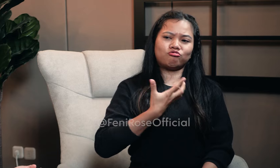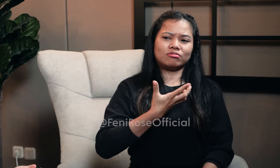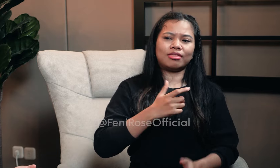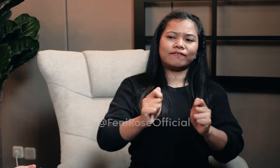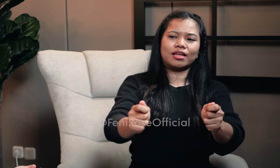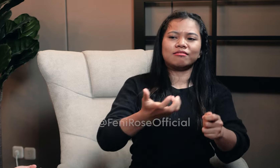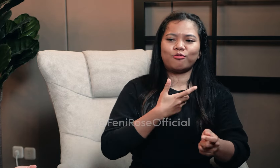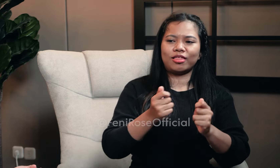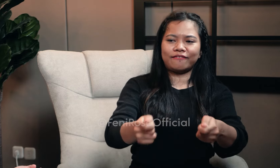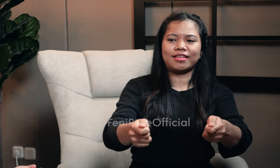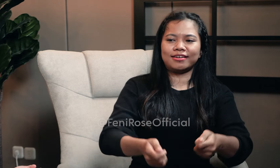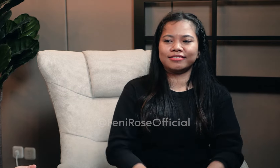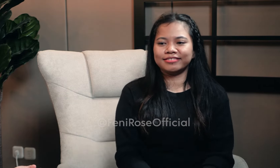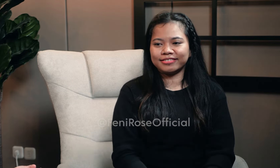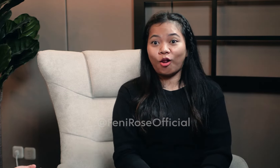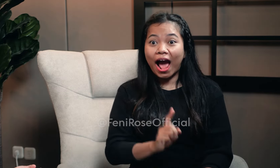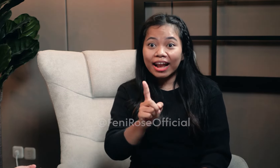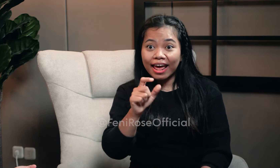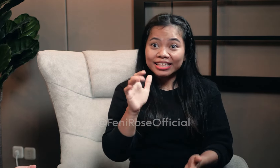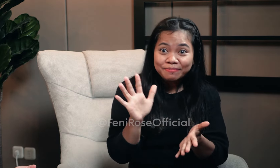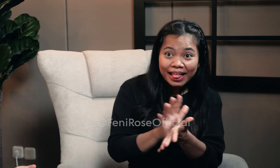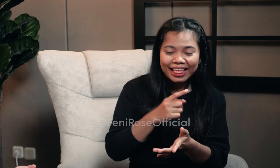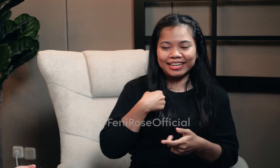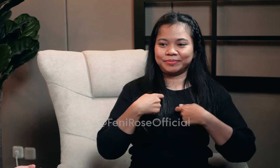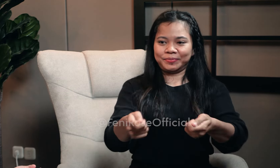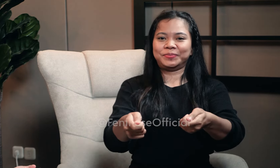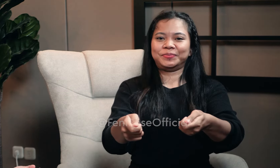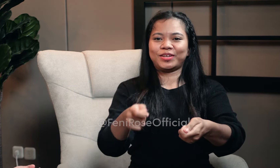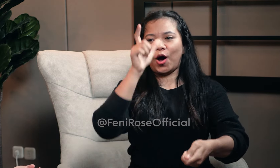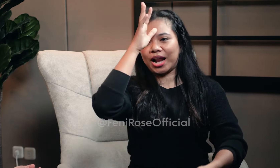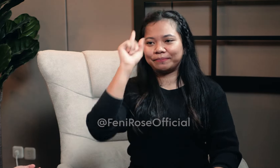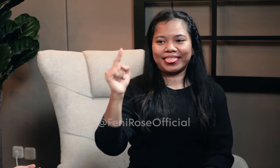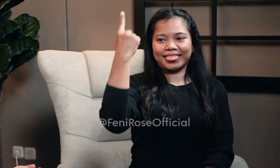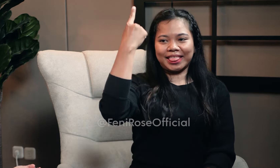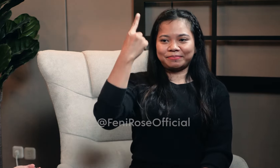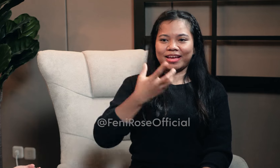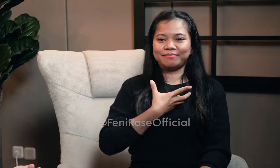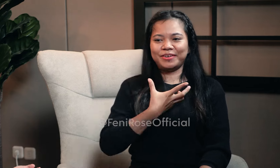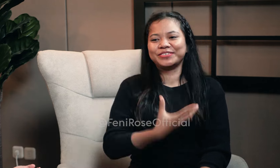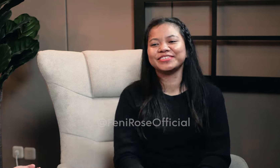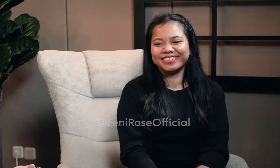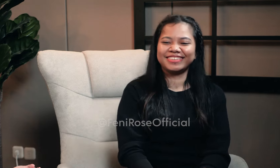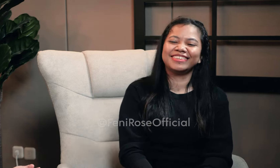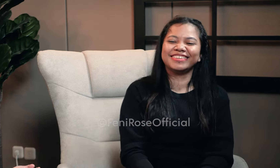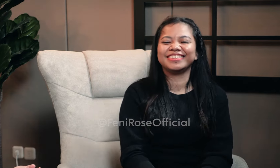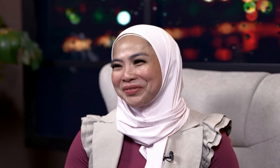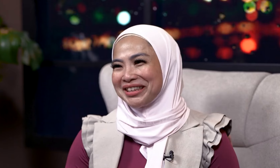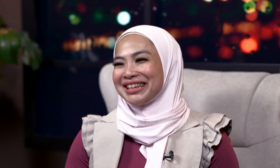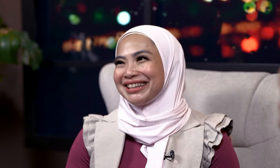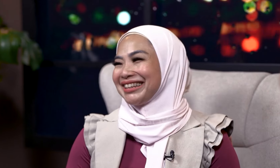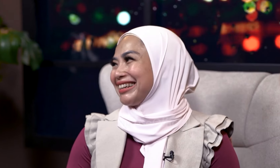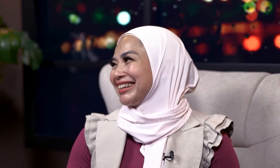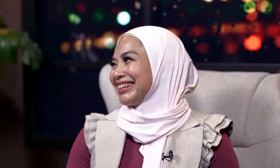tapi saya sendiri yang pertama yang daftar kalau ada kesempatan tuli diberikan kesempatan buat membawakan acara tersebut pasti saya daftar